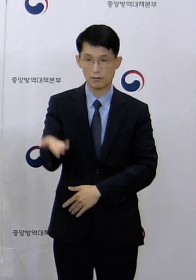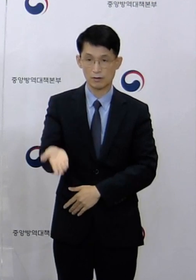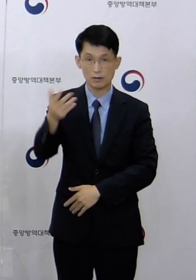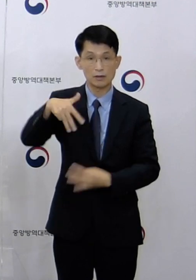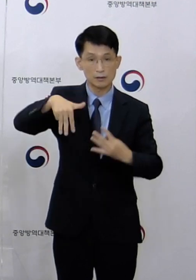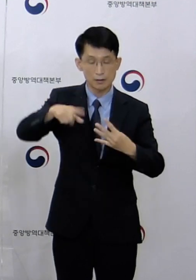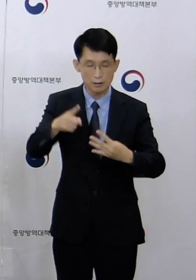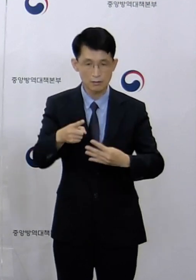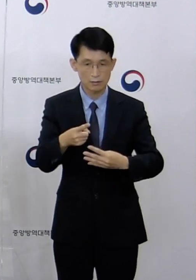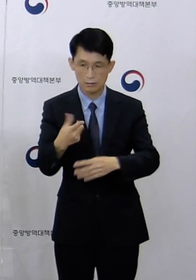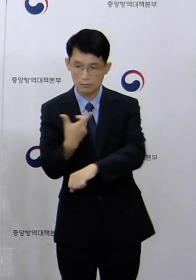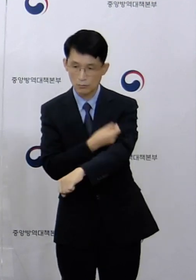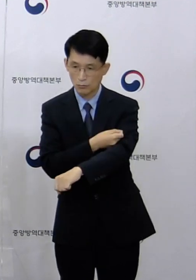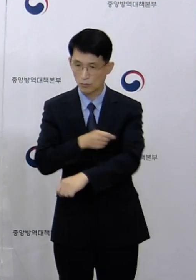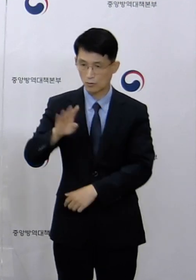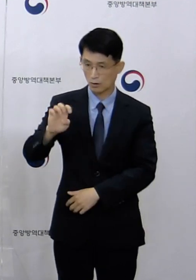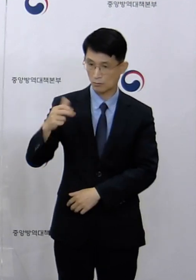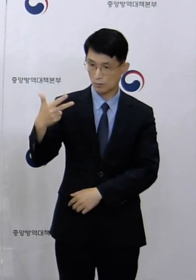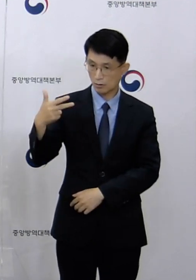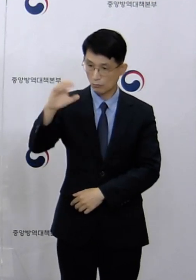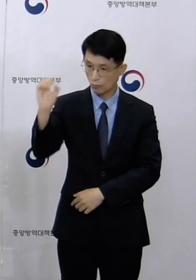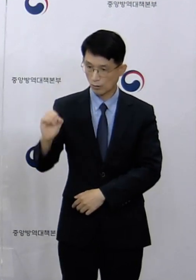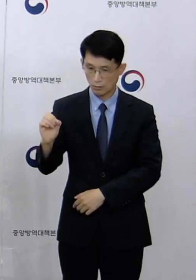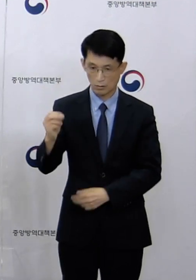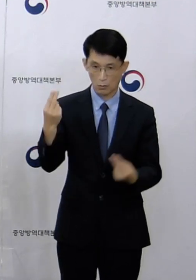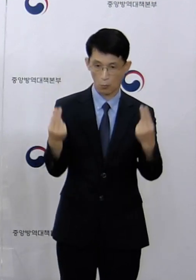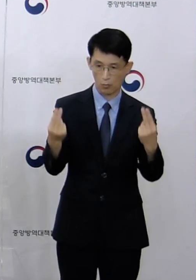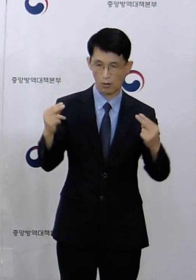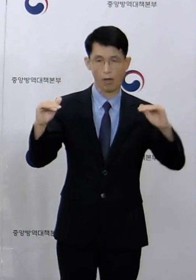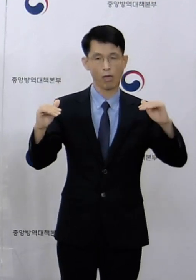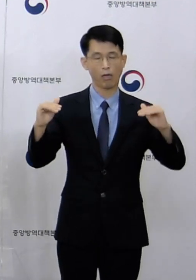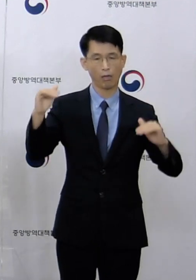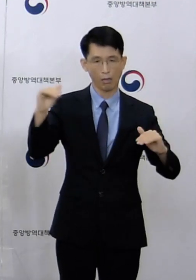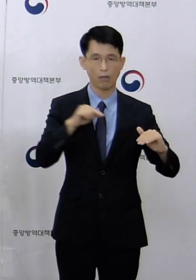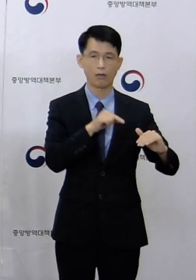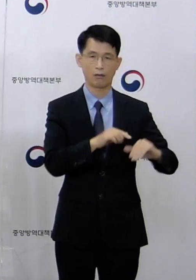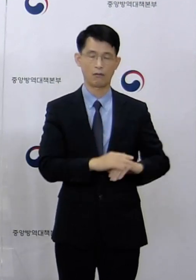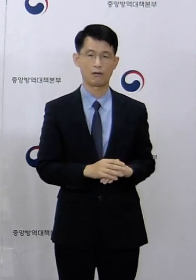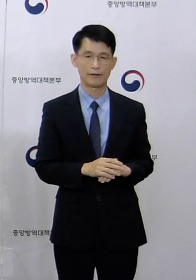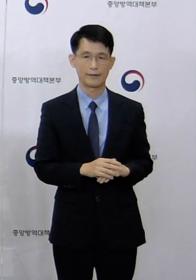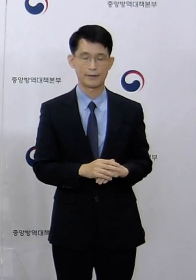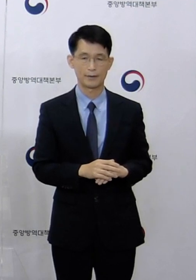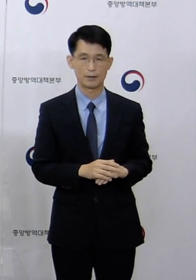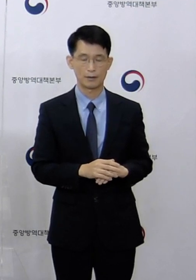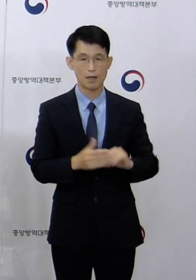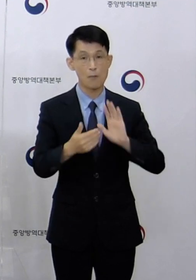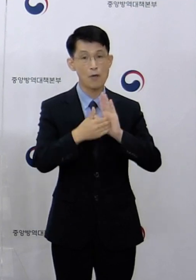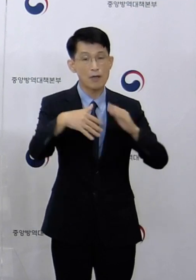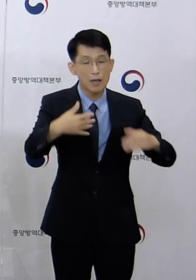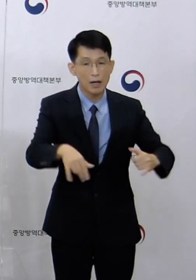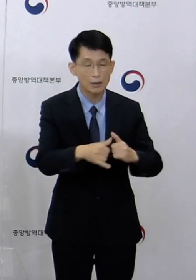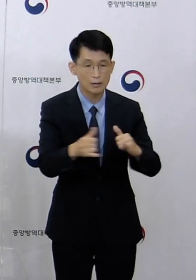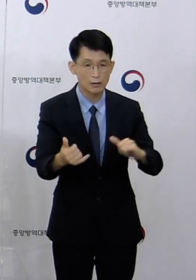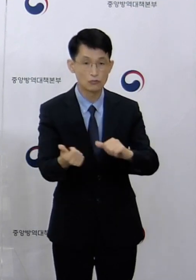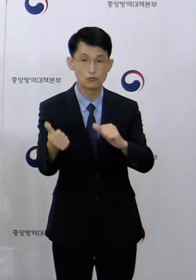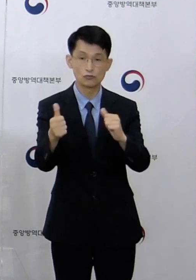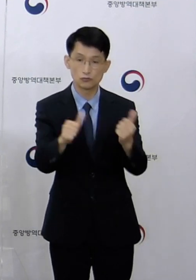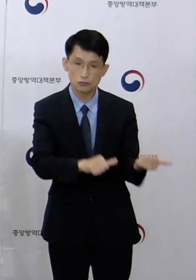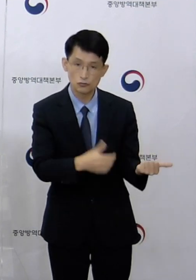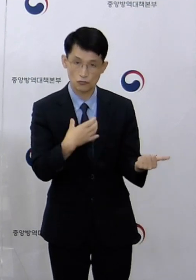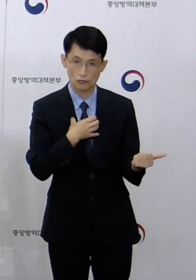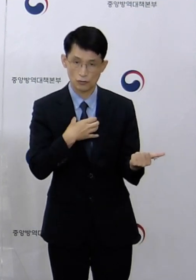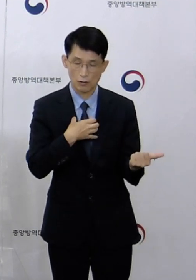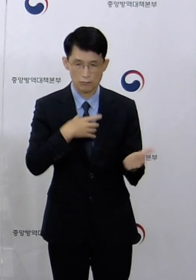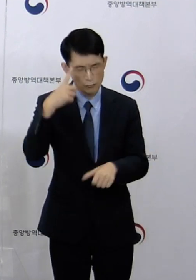접종률이 47%인 것에 비해 여전히 낮은 수준입니다. 면역 저하자의 사망 위험에 관한 국내